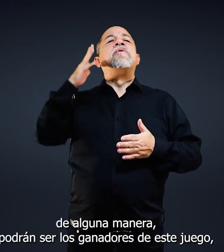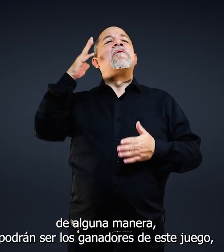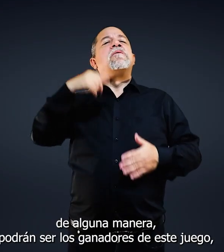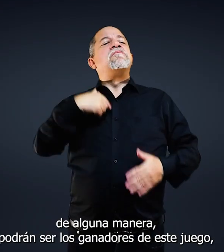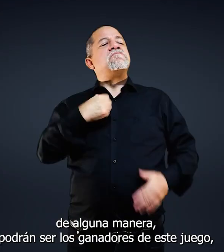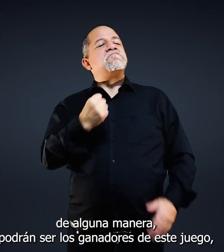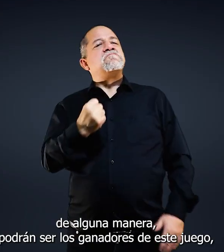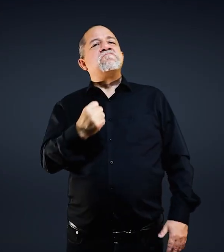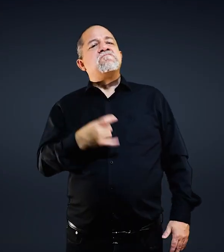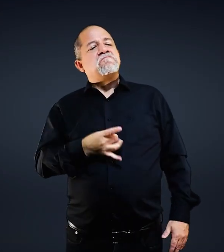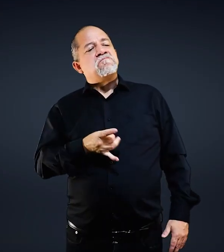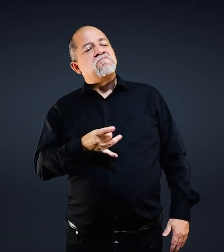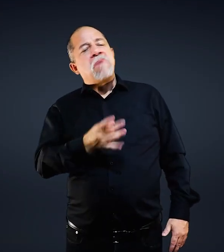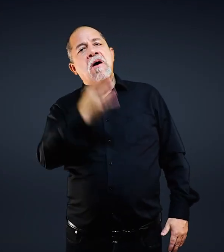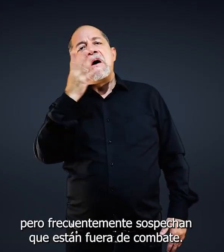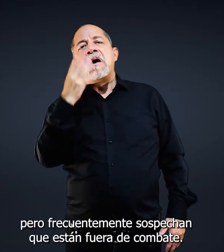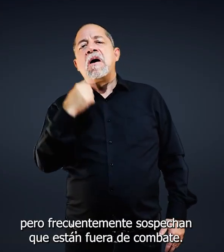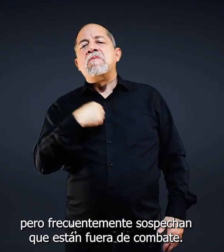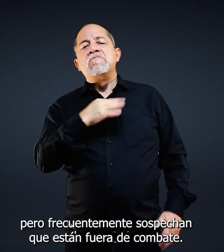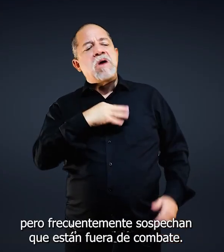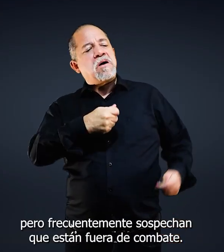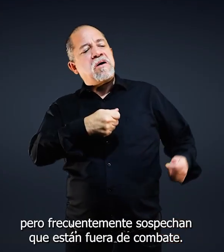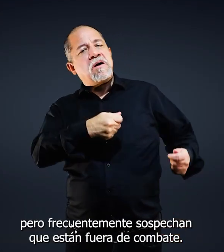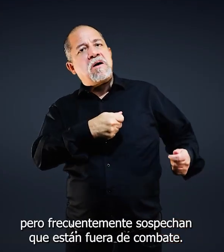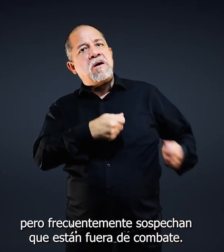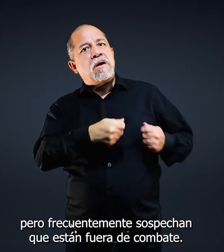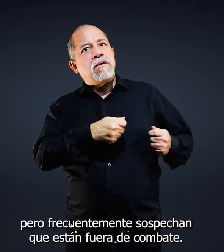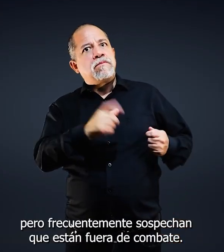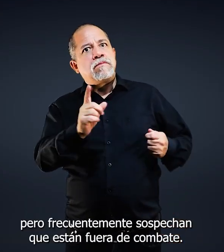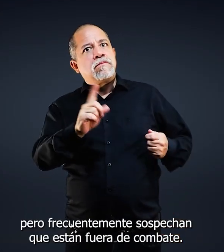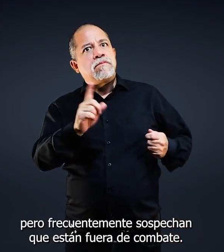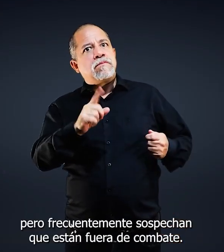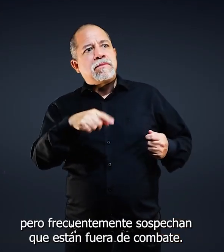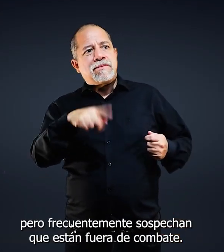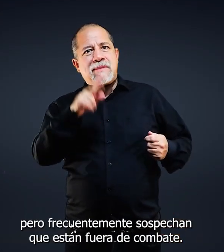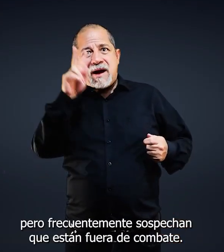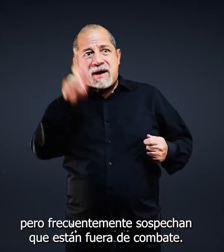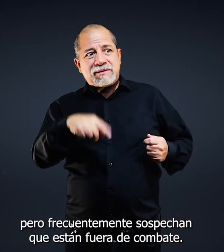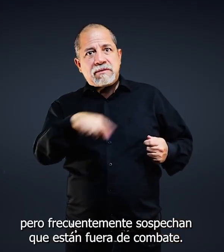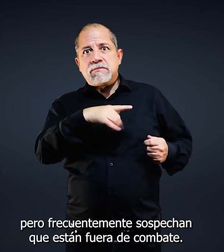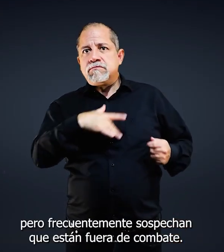de este juego, pero frecuentemente sospechan que están fuera de combate.